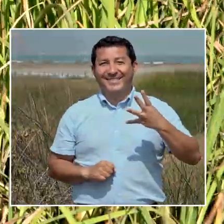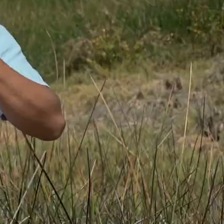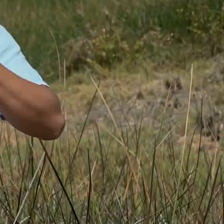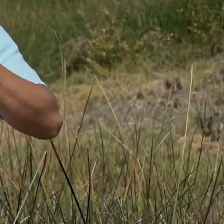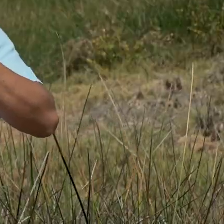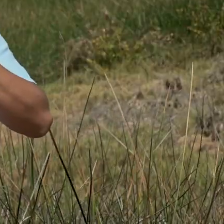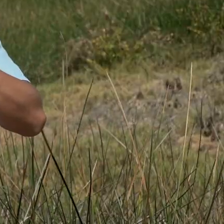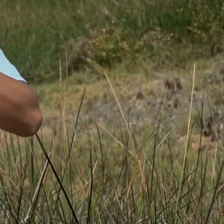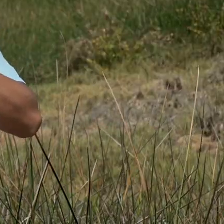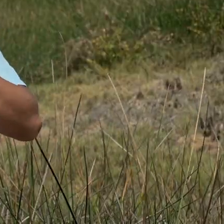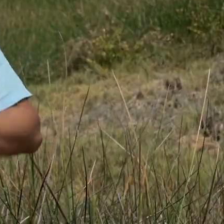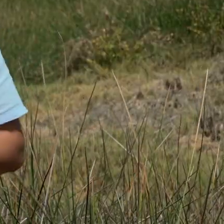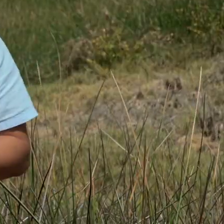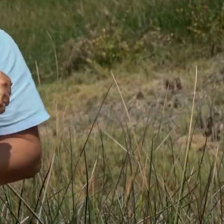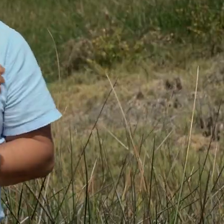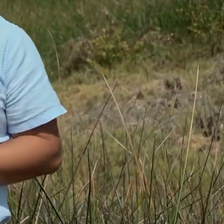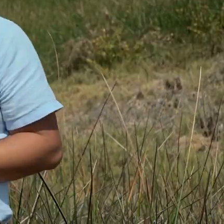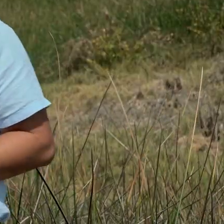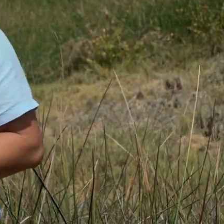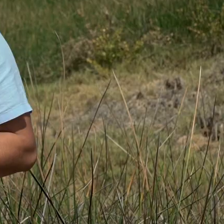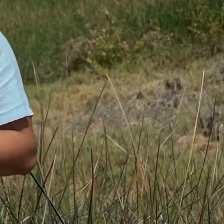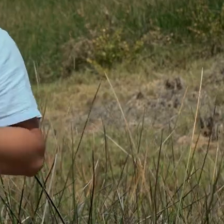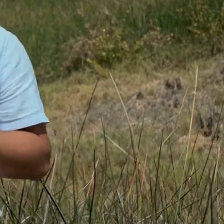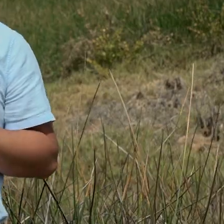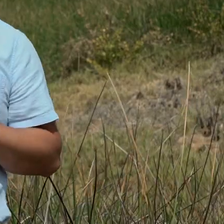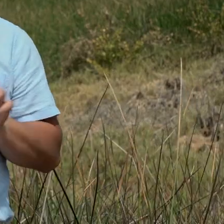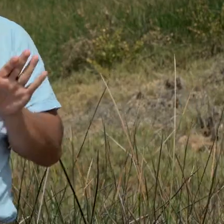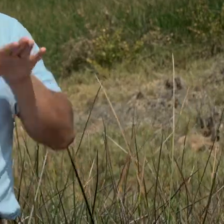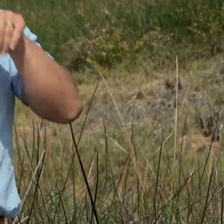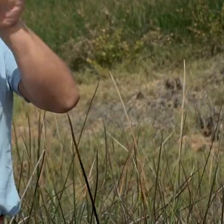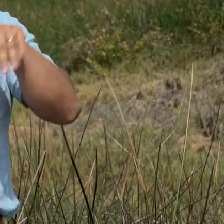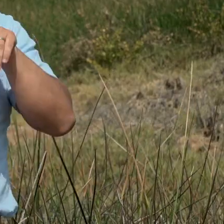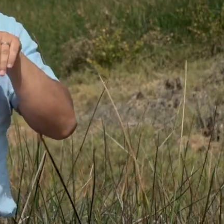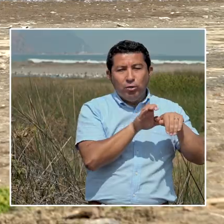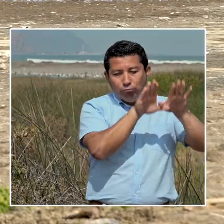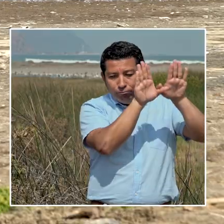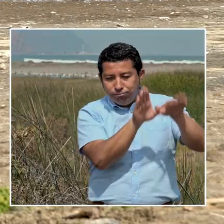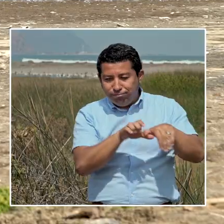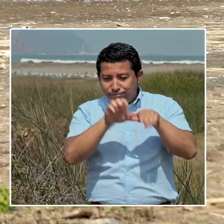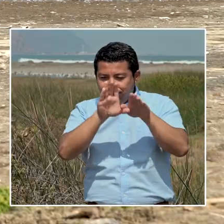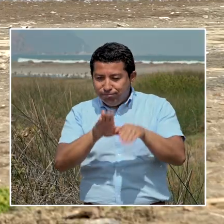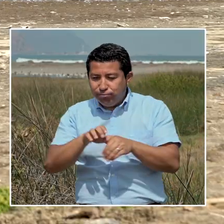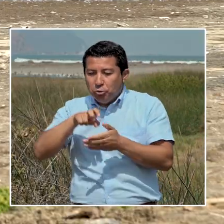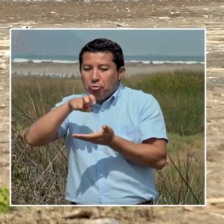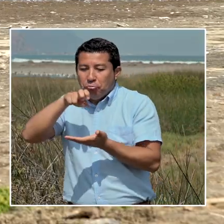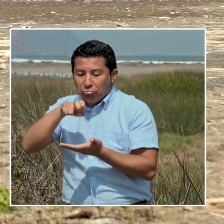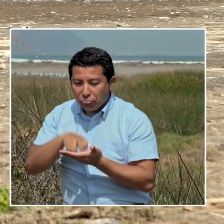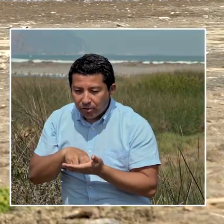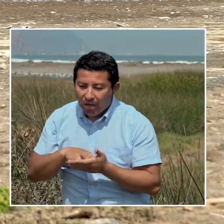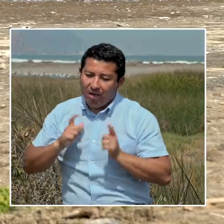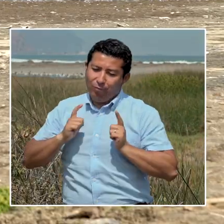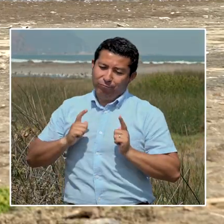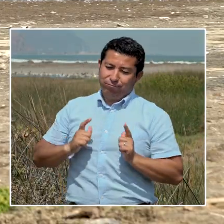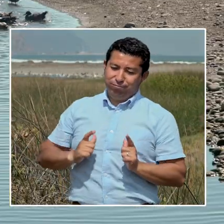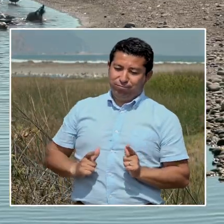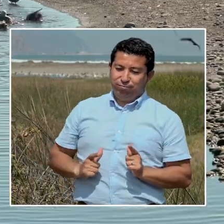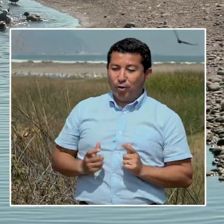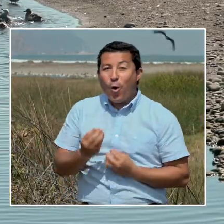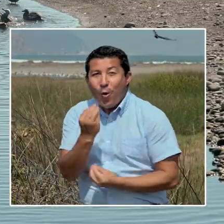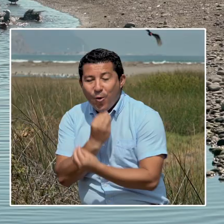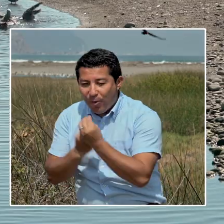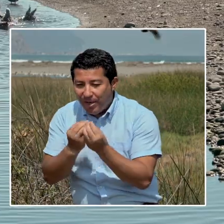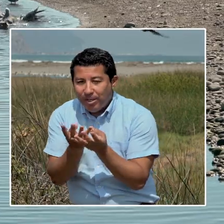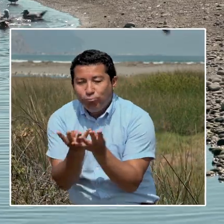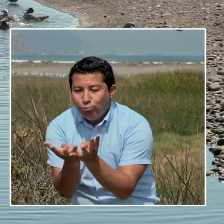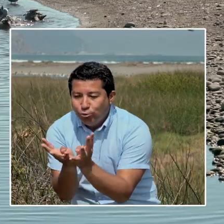todos estos lugares son aprovechados por las aves para descansar alimentarse y nidificar